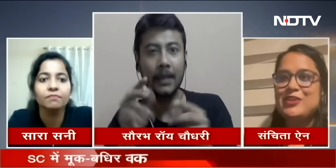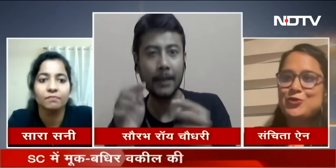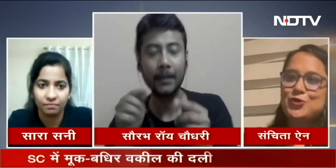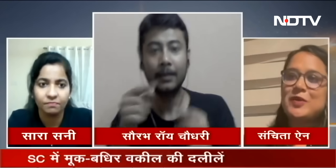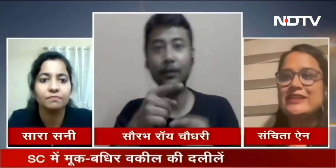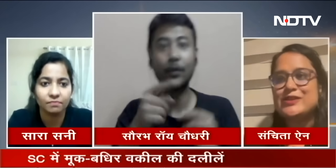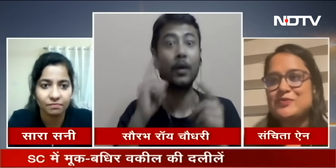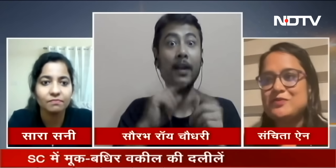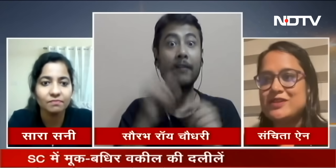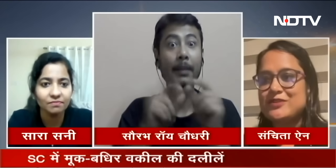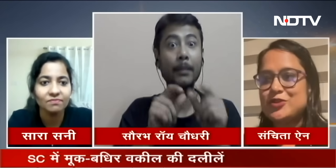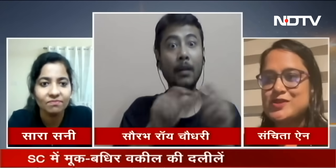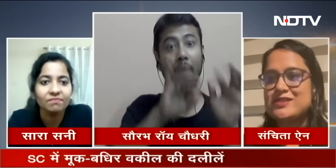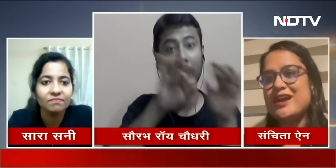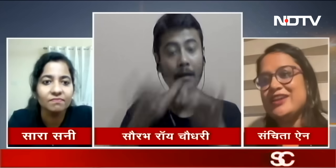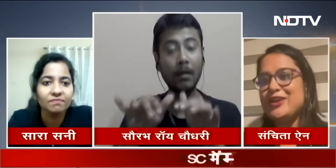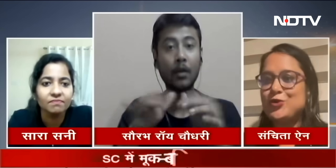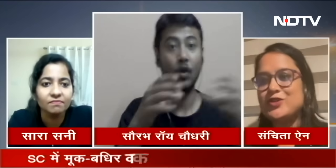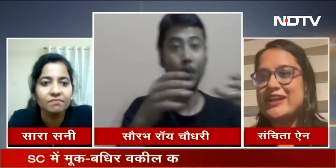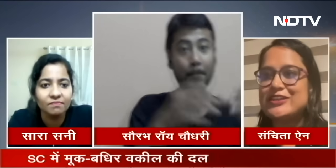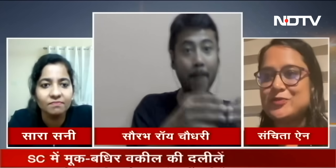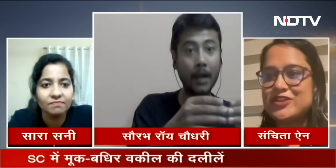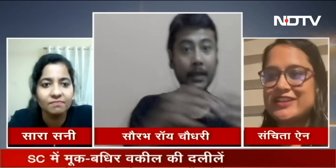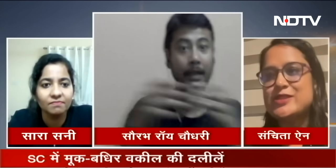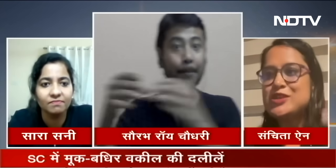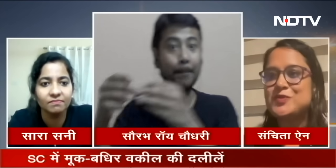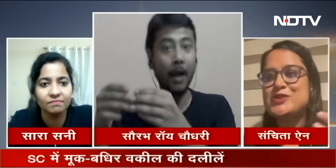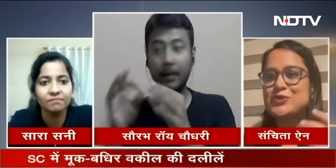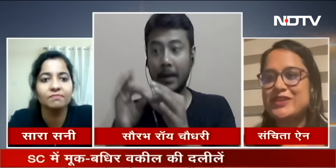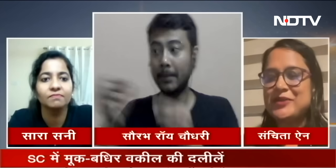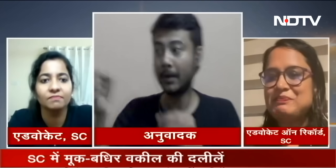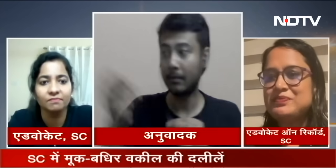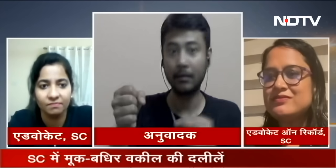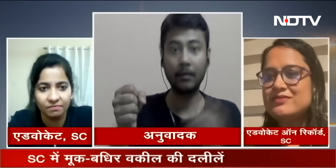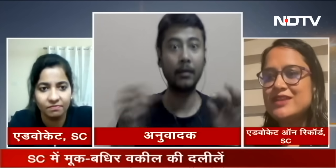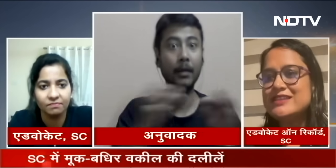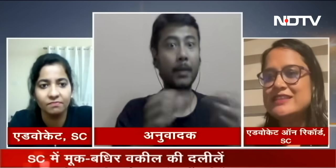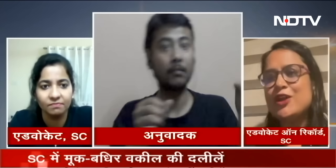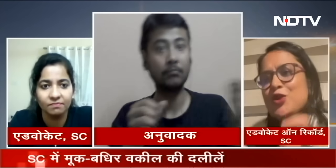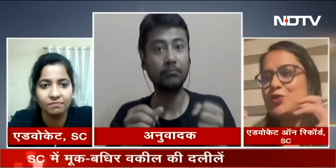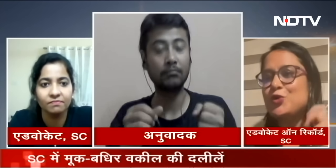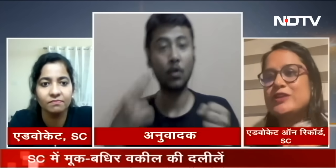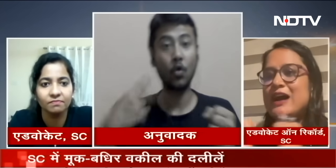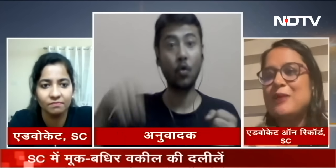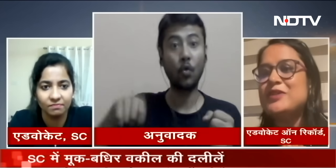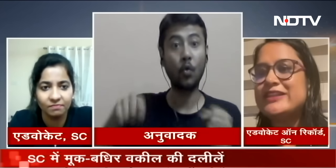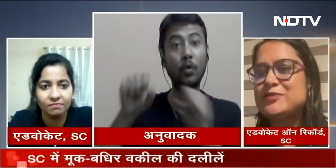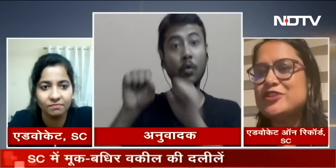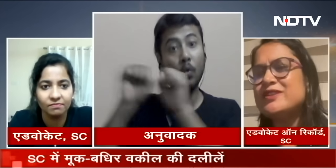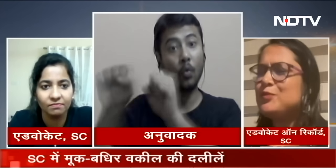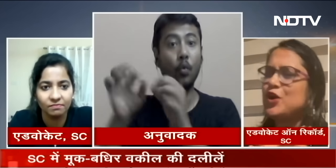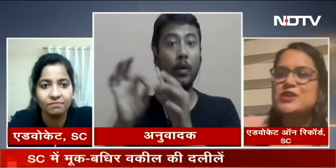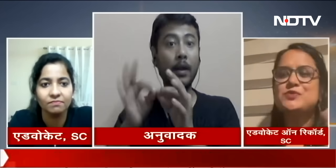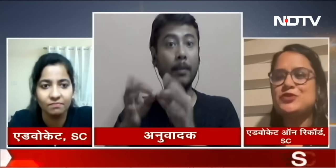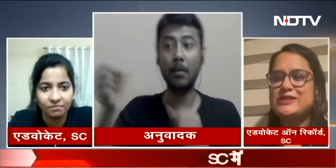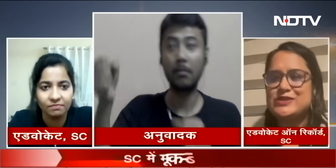नहीं, दोनों पार्टीज अपने अपने इंटरप्रेटर्स ला रही है, कोर्ट का इंटरप्रेटर है जैसे एक्सपर्ट्स होते हैं, ठीक है, और कोर्ट का अपना